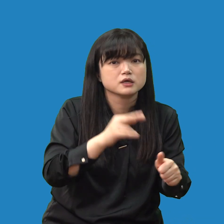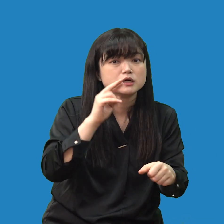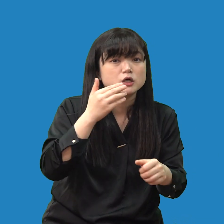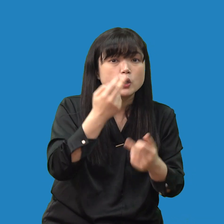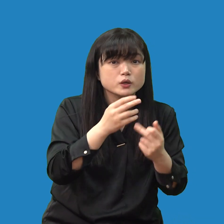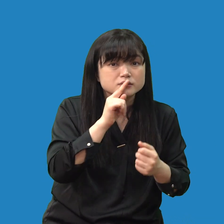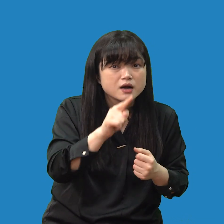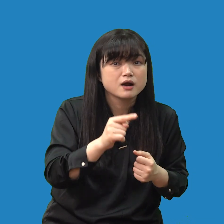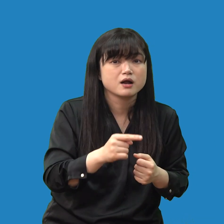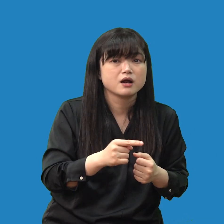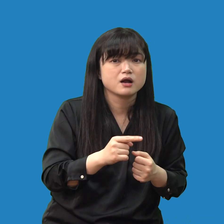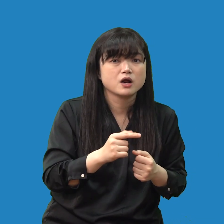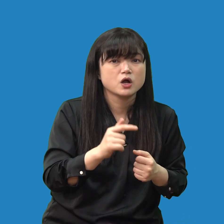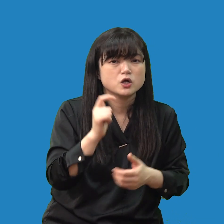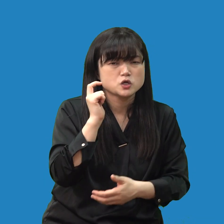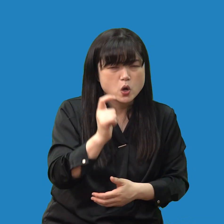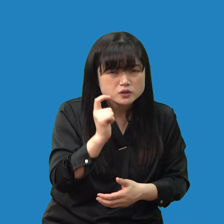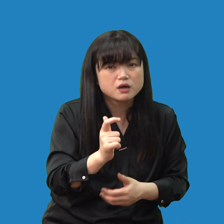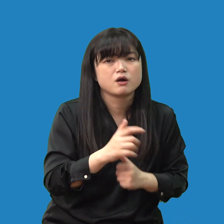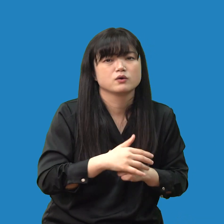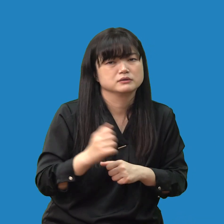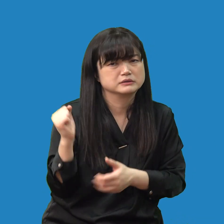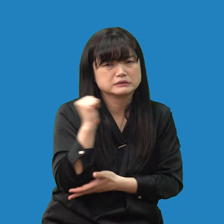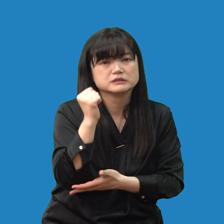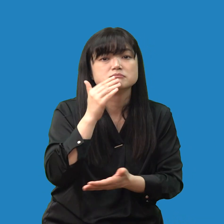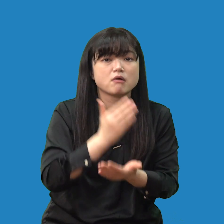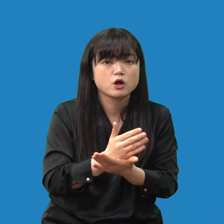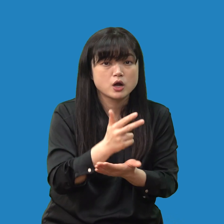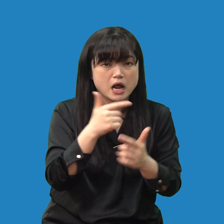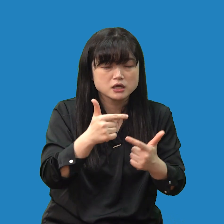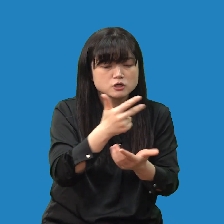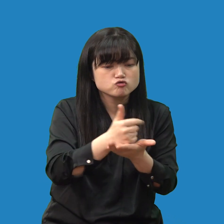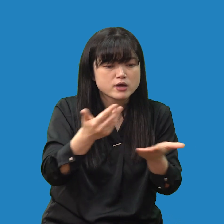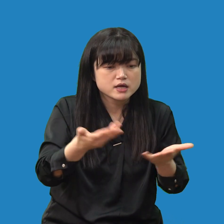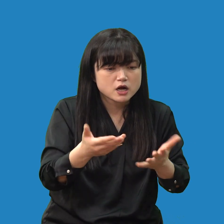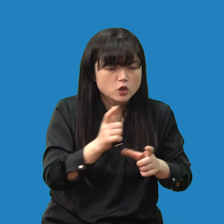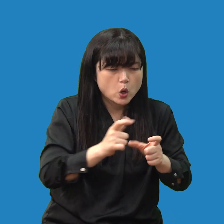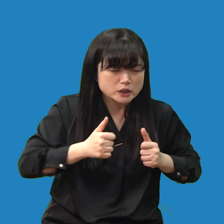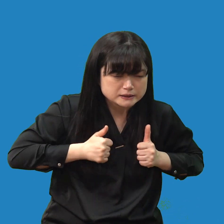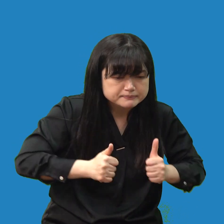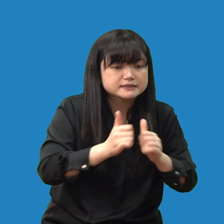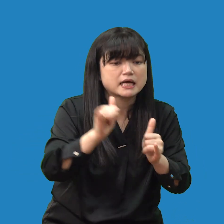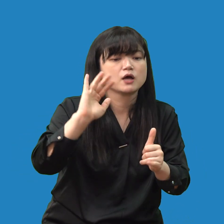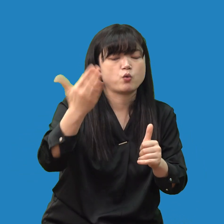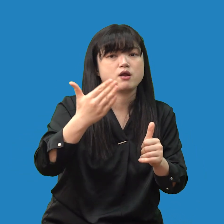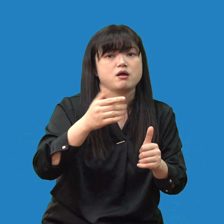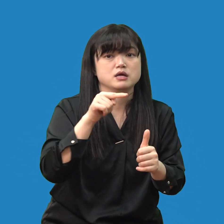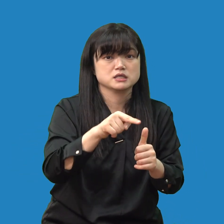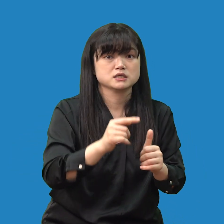형제들아, 견실하고 흔들리지 말고 항상 주의 일에 더욱 힘쓰는 자들이 되라.